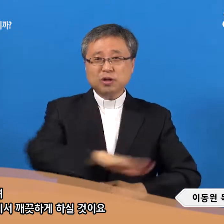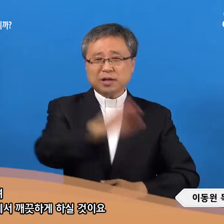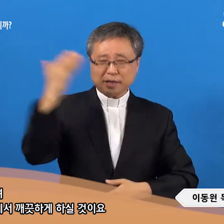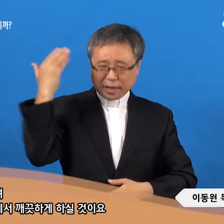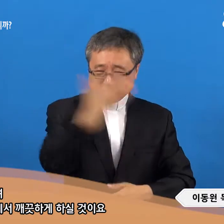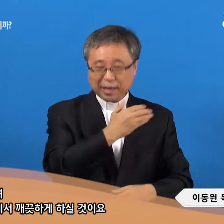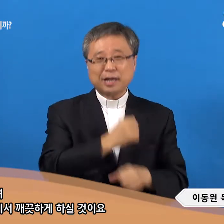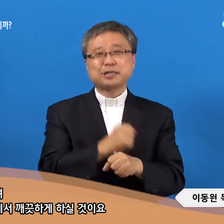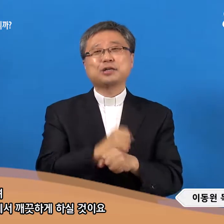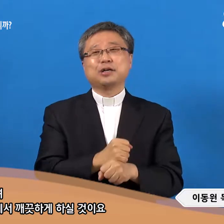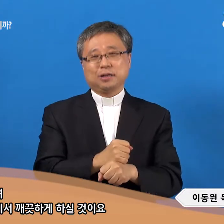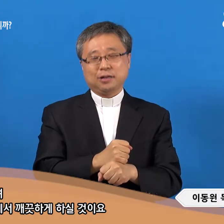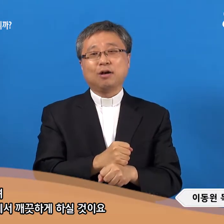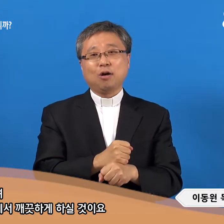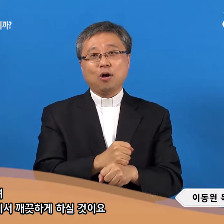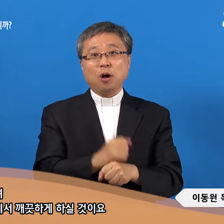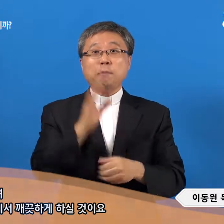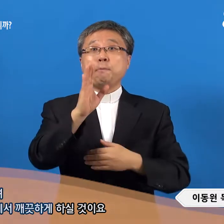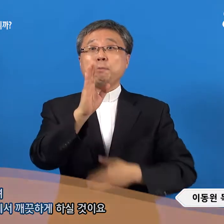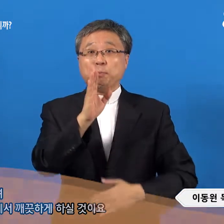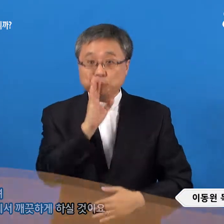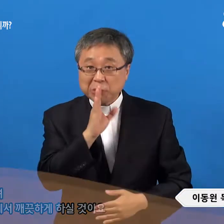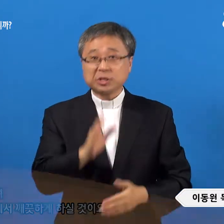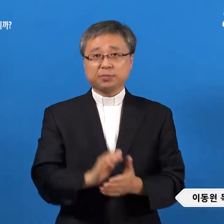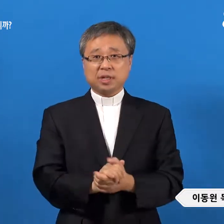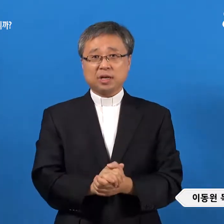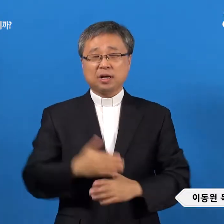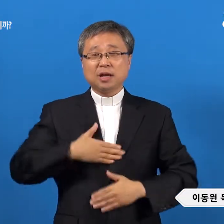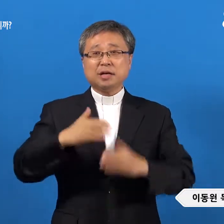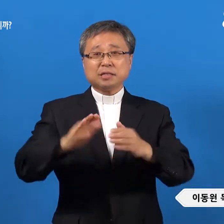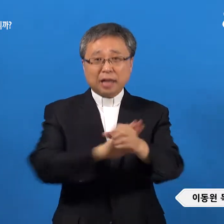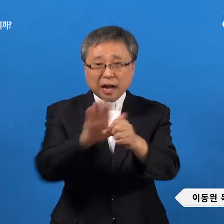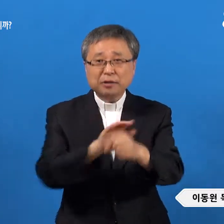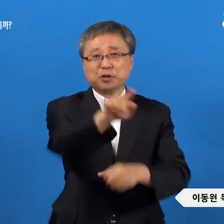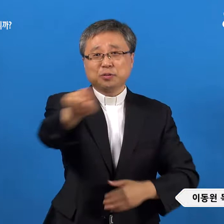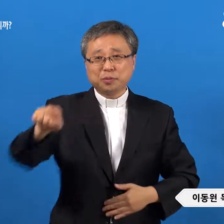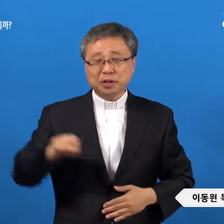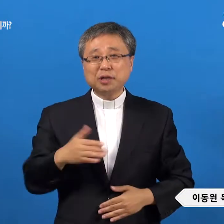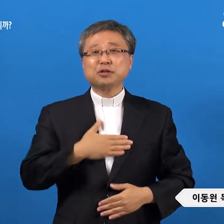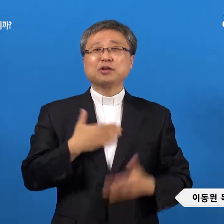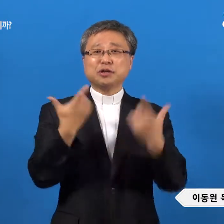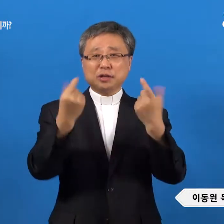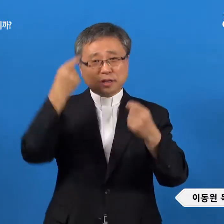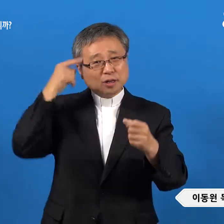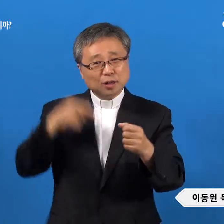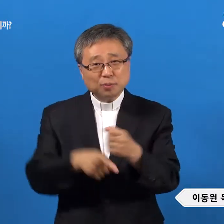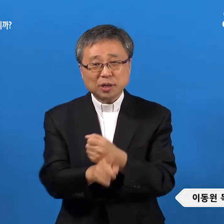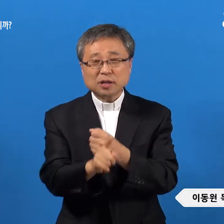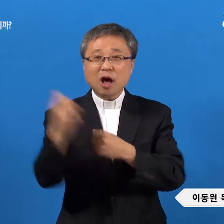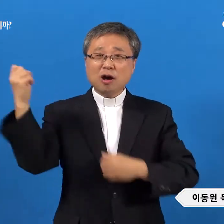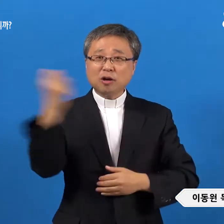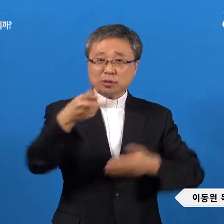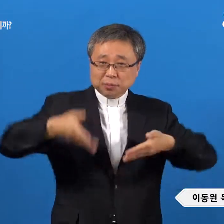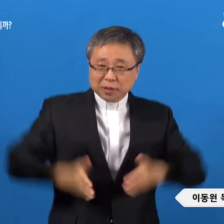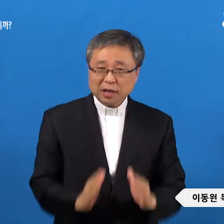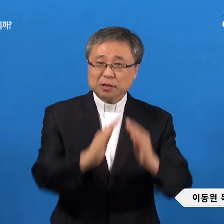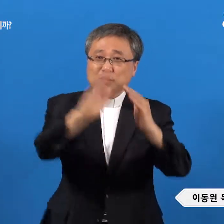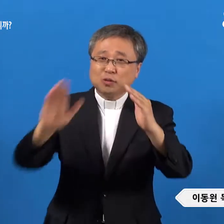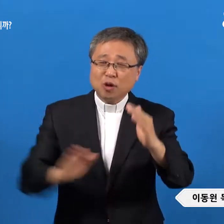것이요. 맞습니다. 사랑하는 여러분, 저는 그런 의미에서 거듭난 성도,